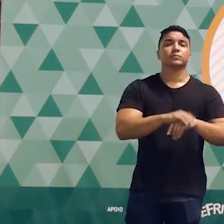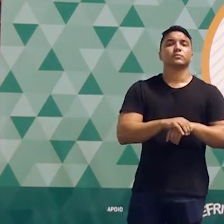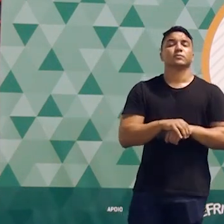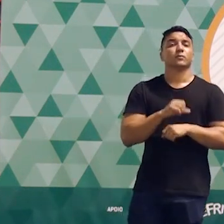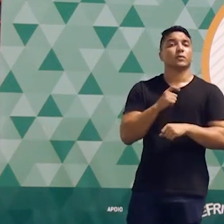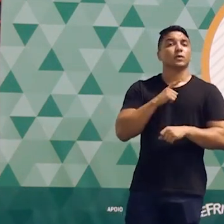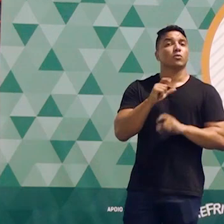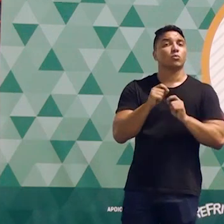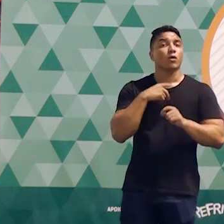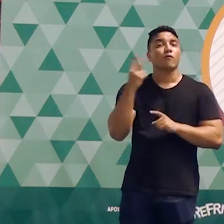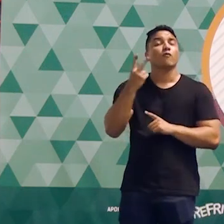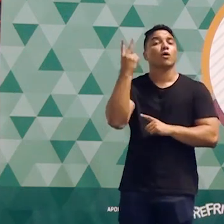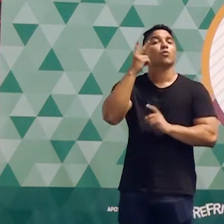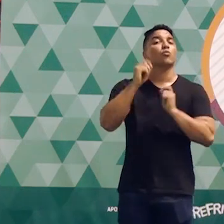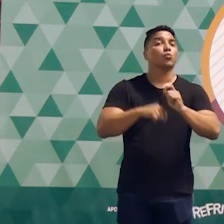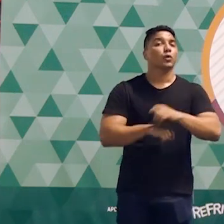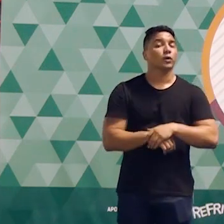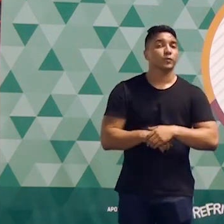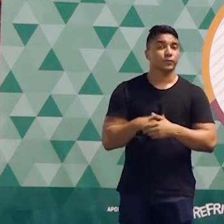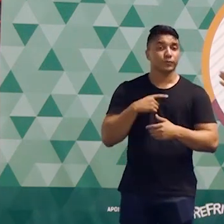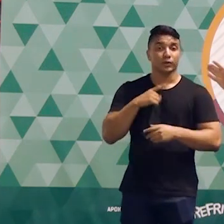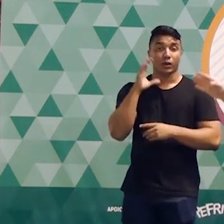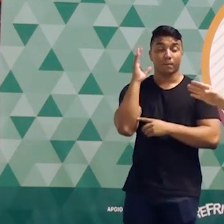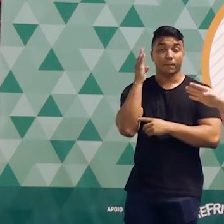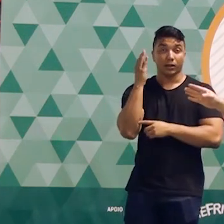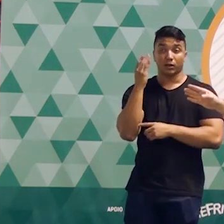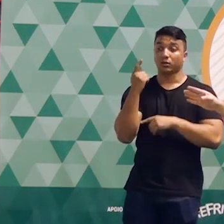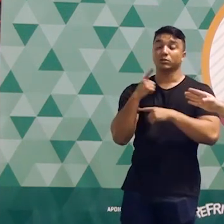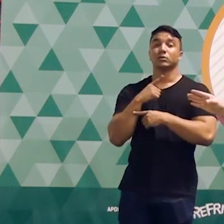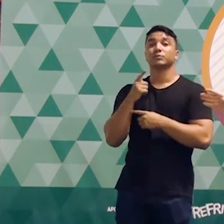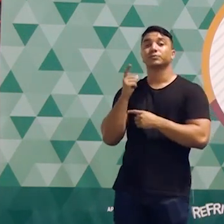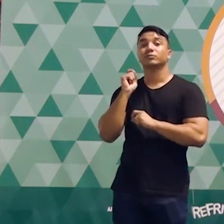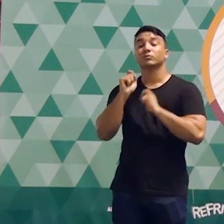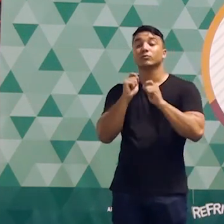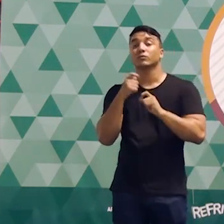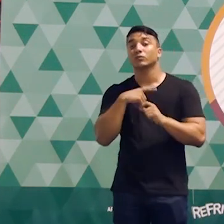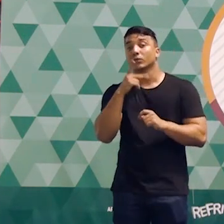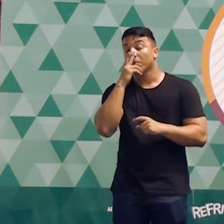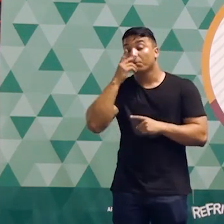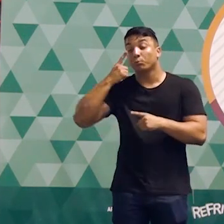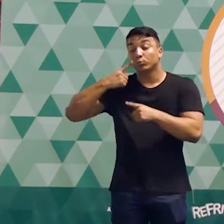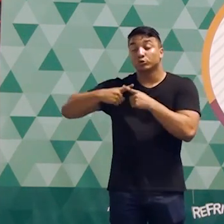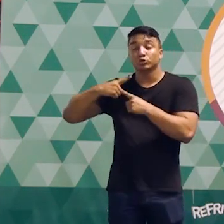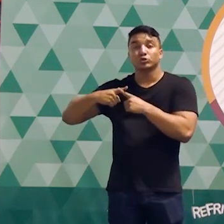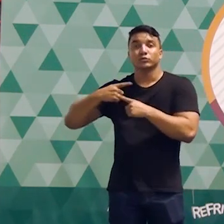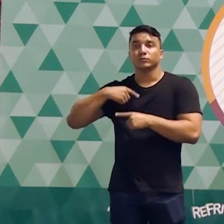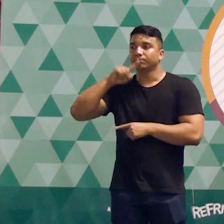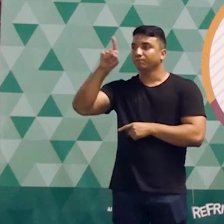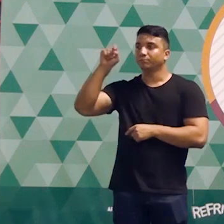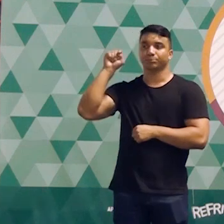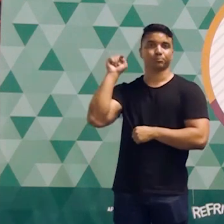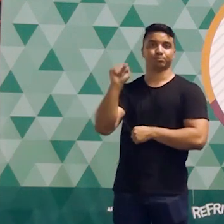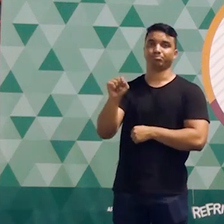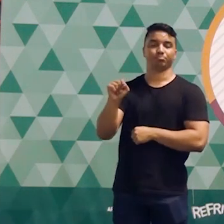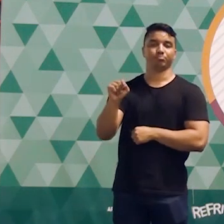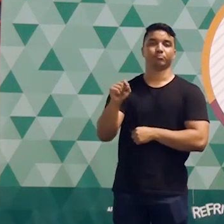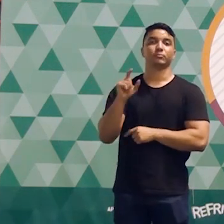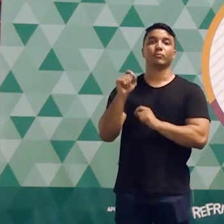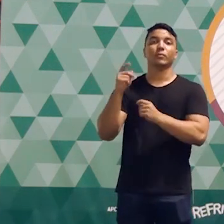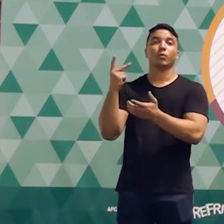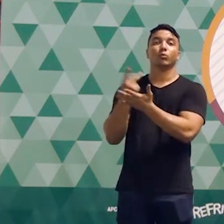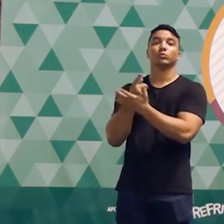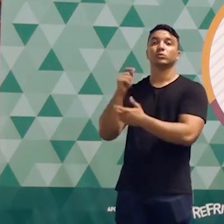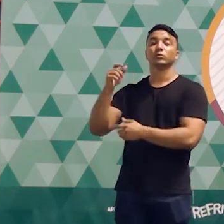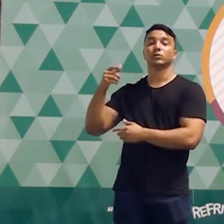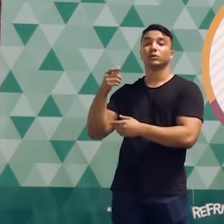Só para ter uma ideia do valor. Essa madeira veio lá da Indonésia, mas por algum motivo que nem eles sabem explicar direito, lá